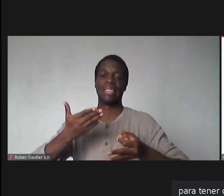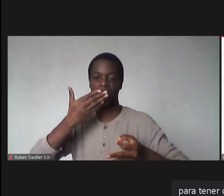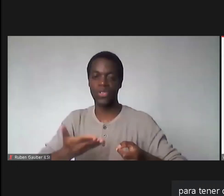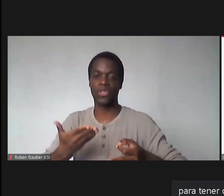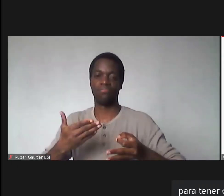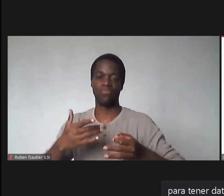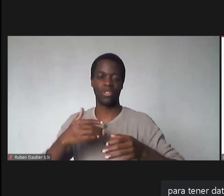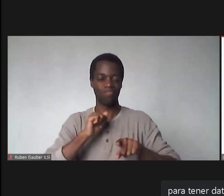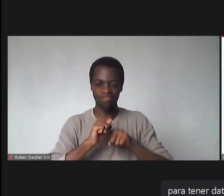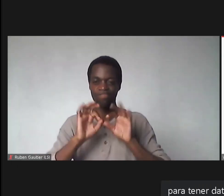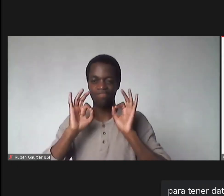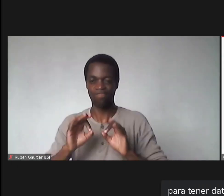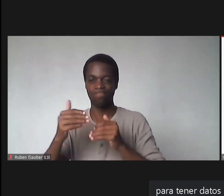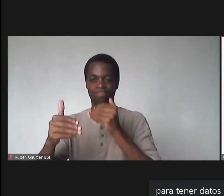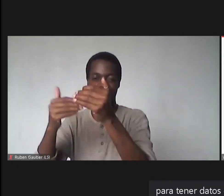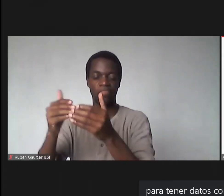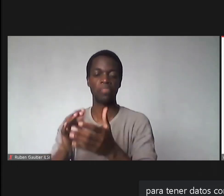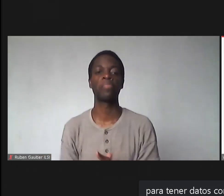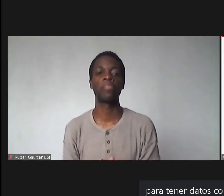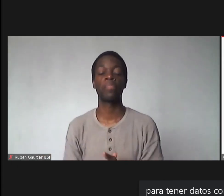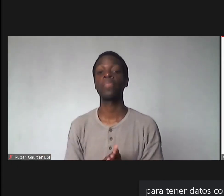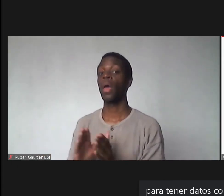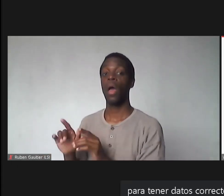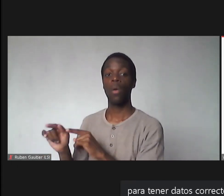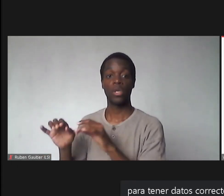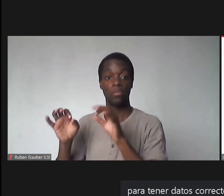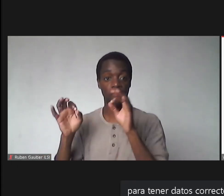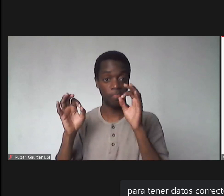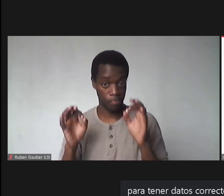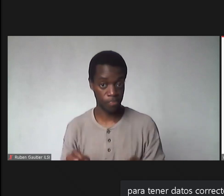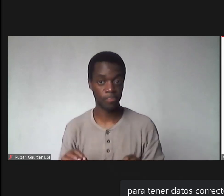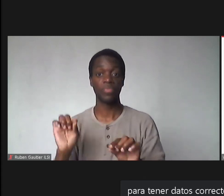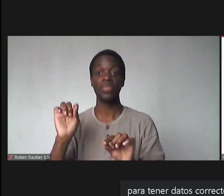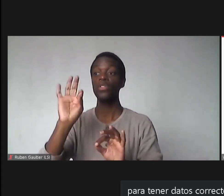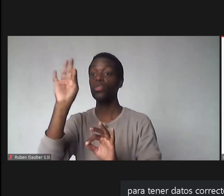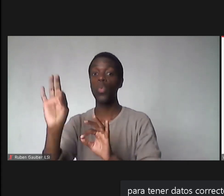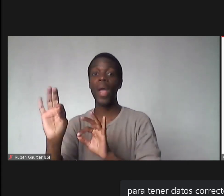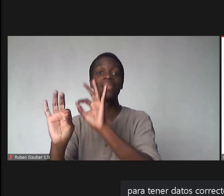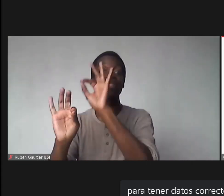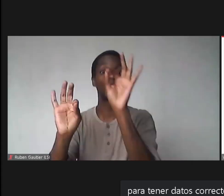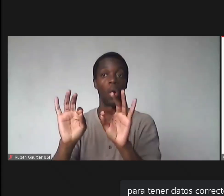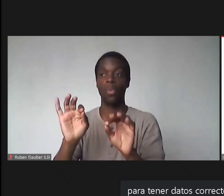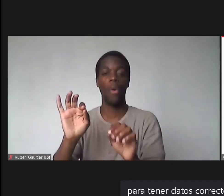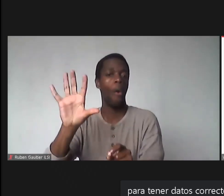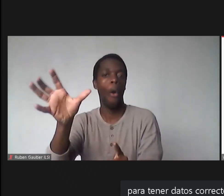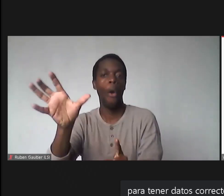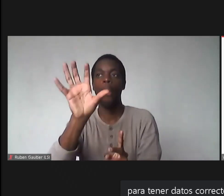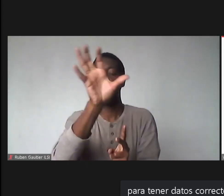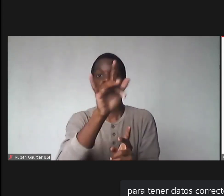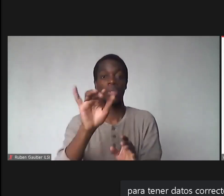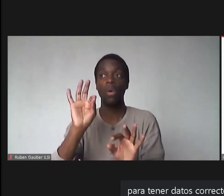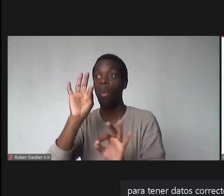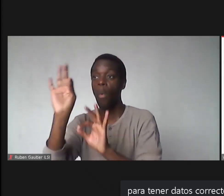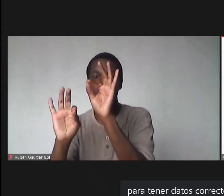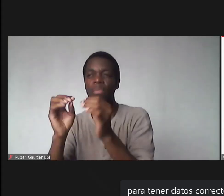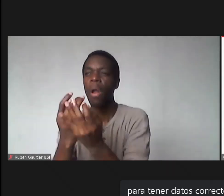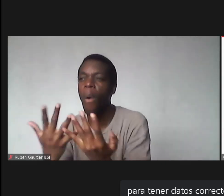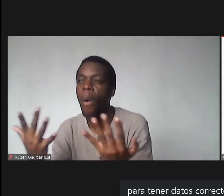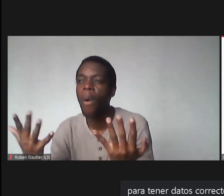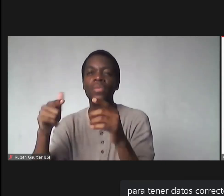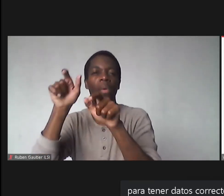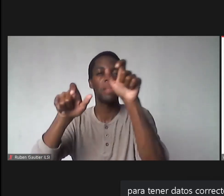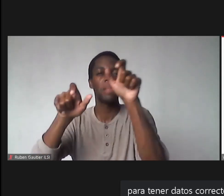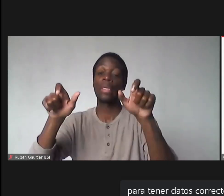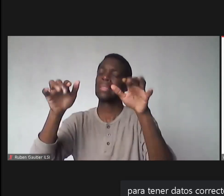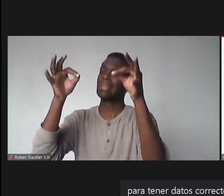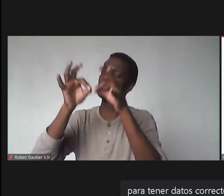claro, la medición de discapacidad en los censos, porque los censos son como la pesquisa maestra y a partir de estas que